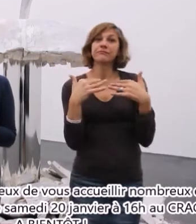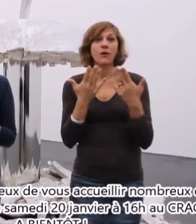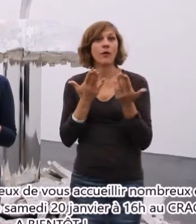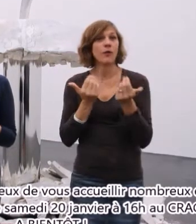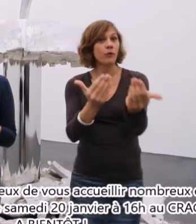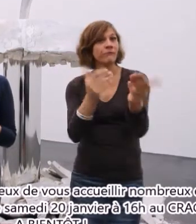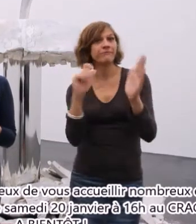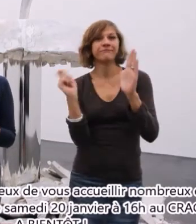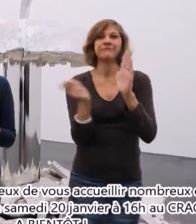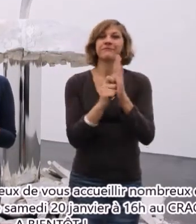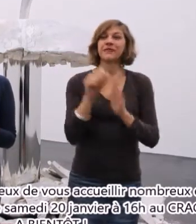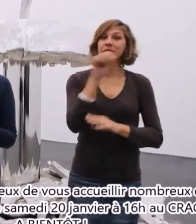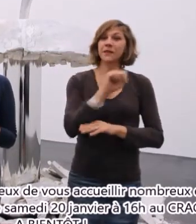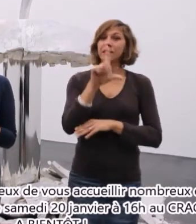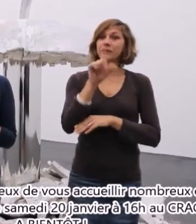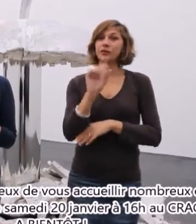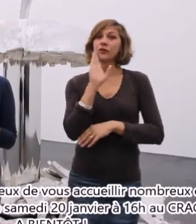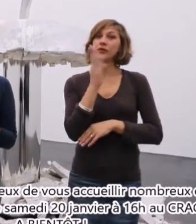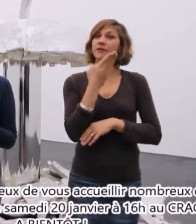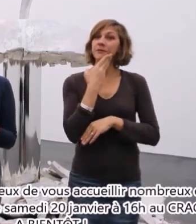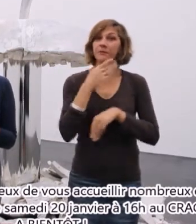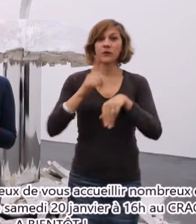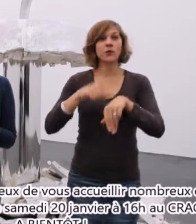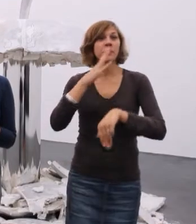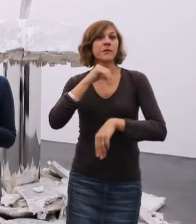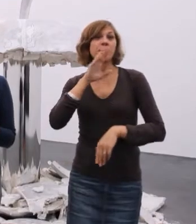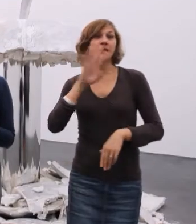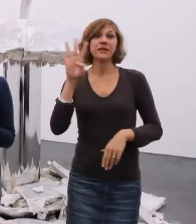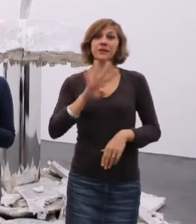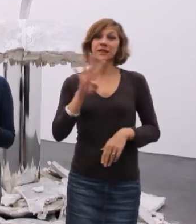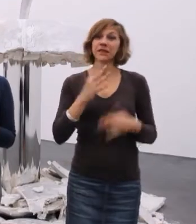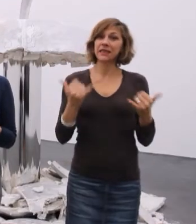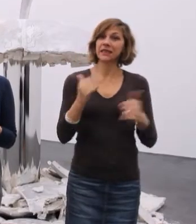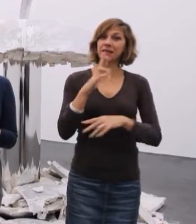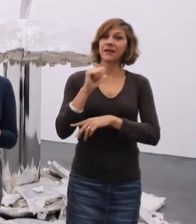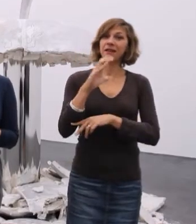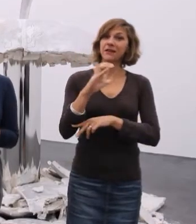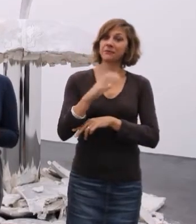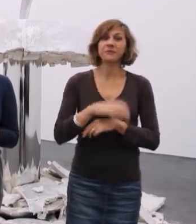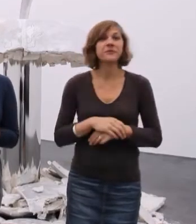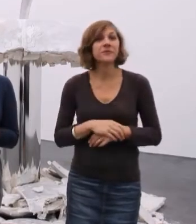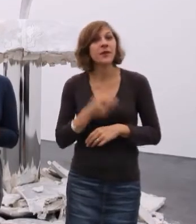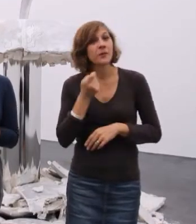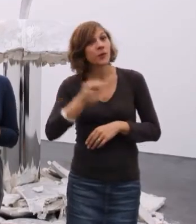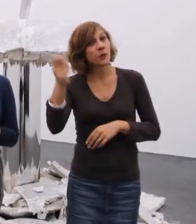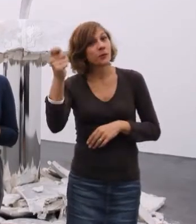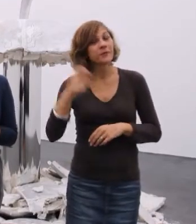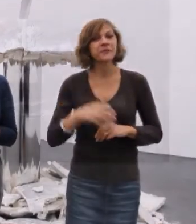attendons le samedi 20 janvier à 16h au CRAC. À bientôt !